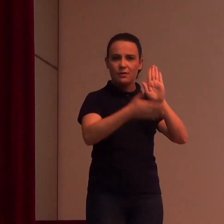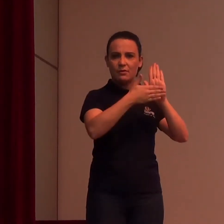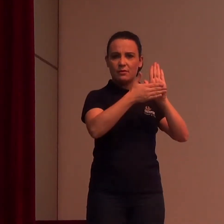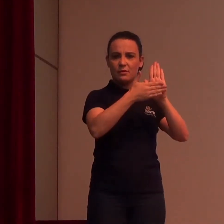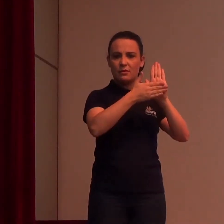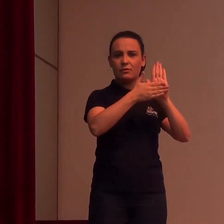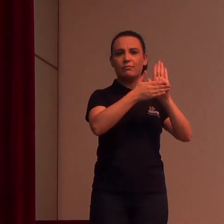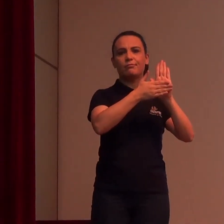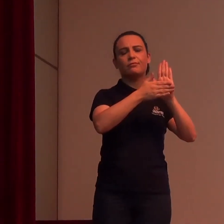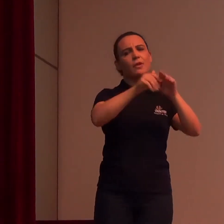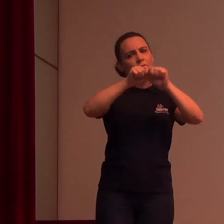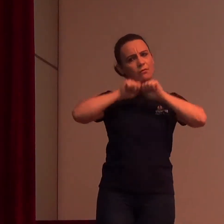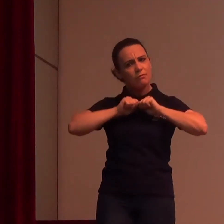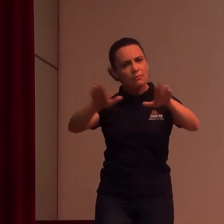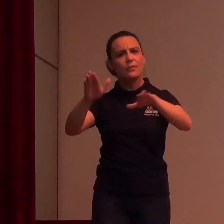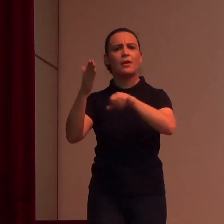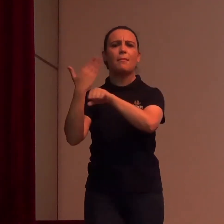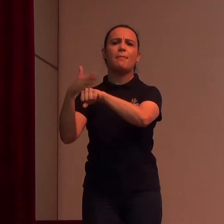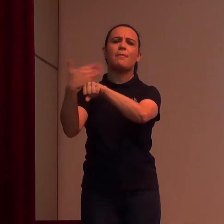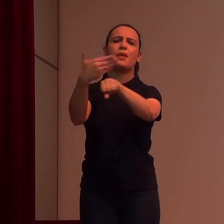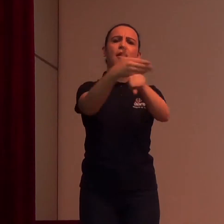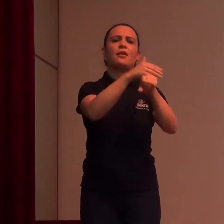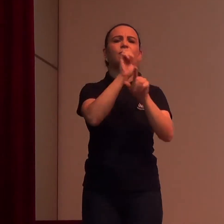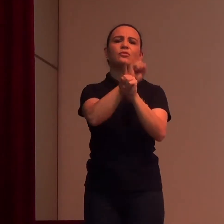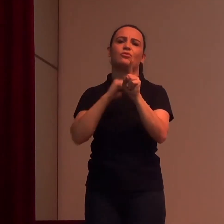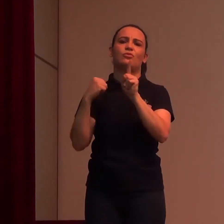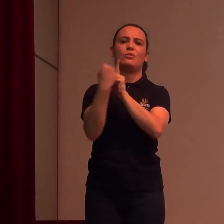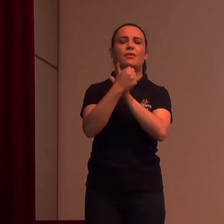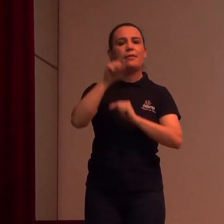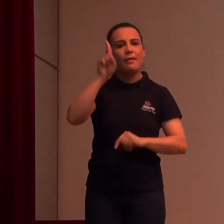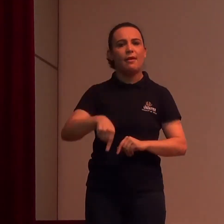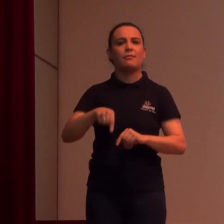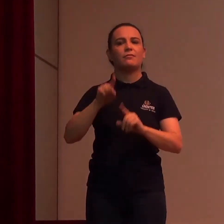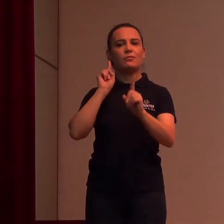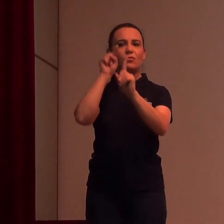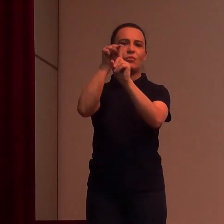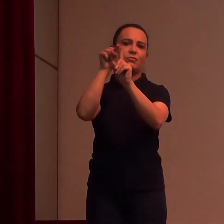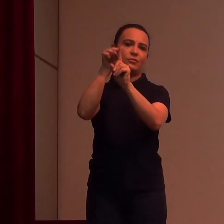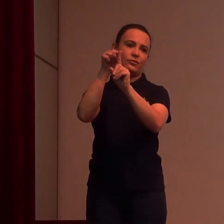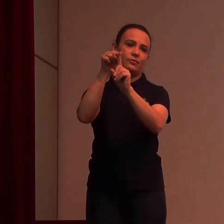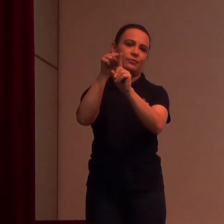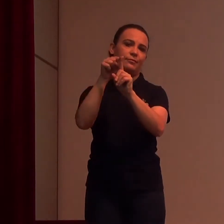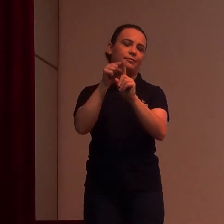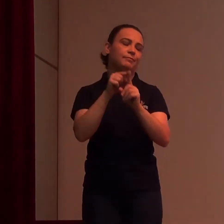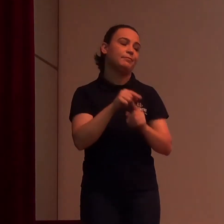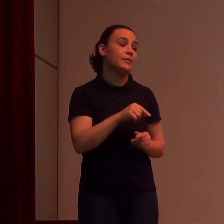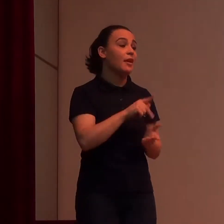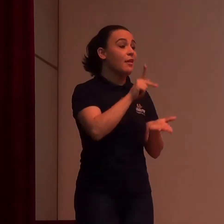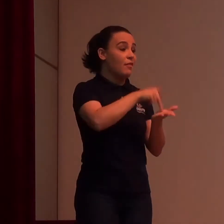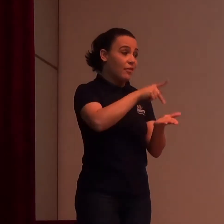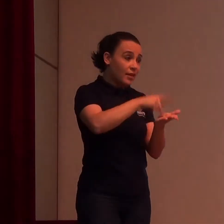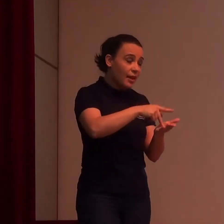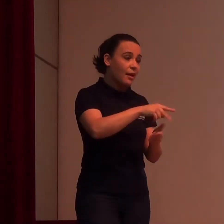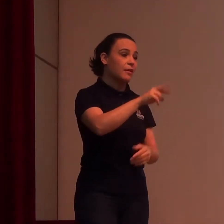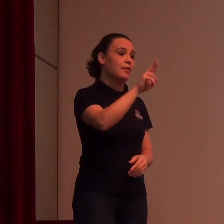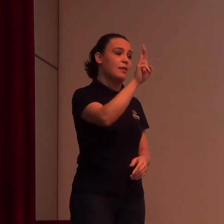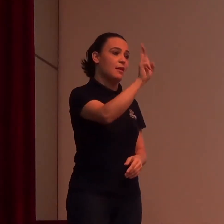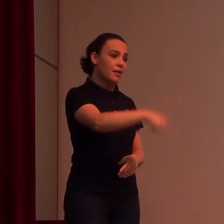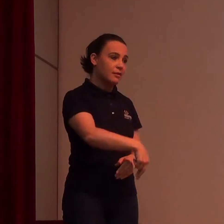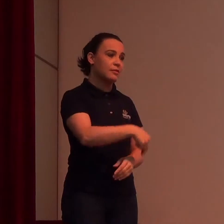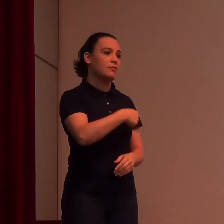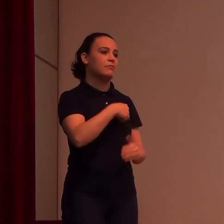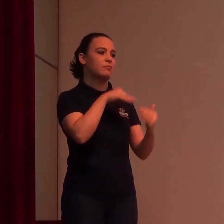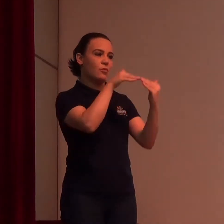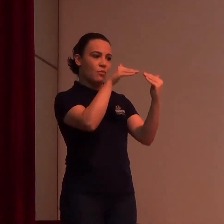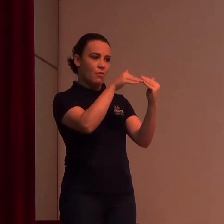prática dentro da sociedade. Exatamente, porque a gente precisa gerar essa demanda, né? A gente